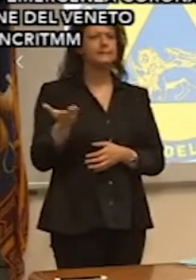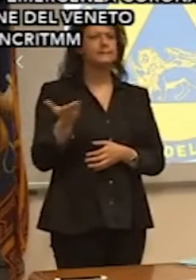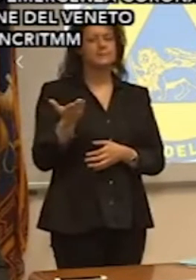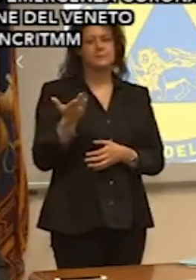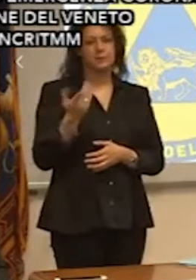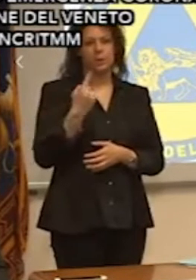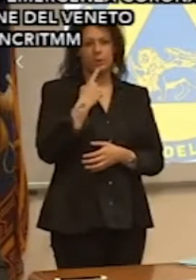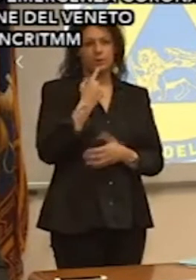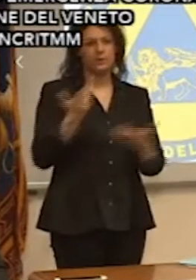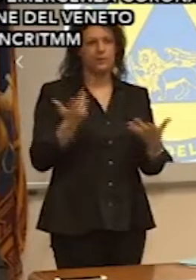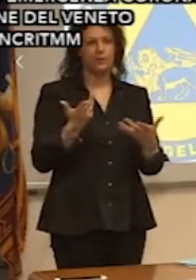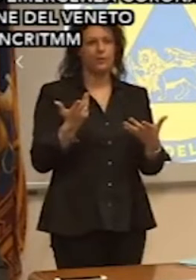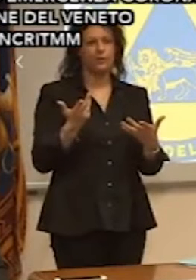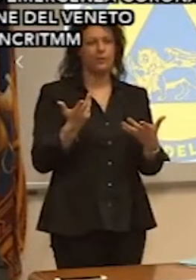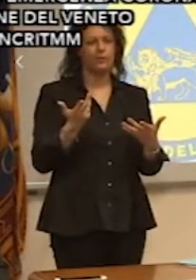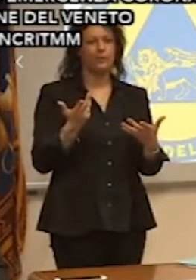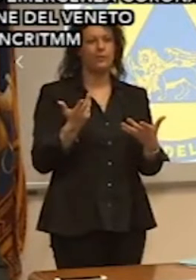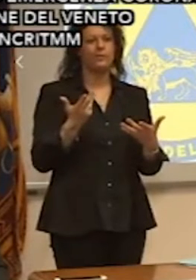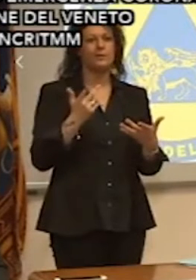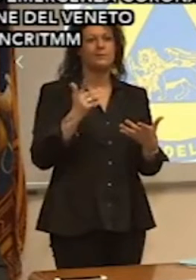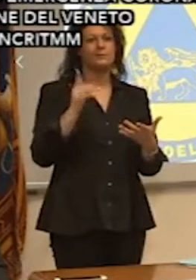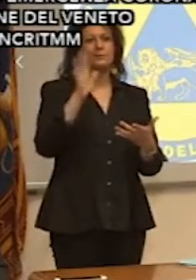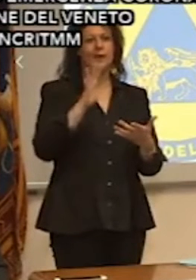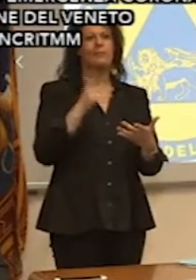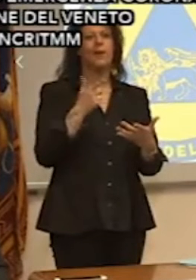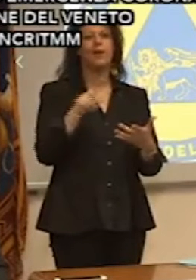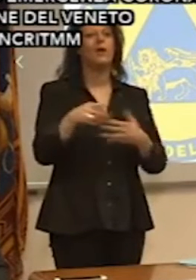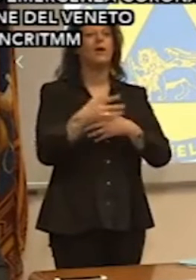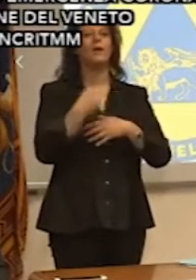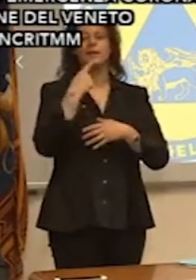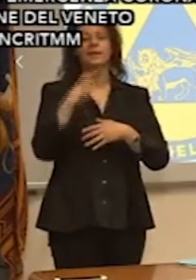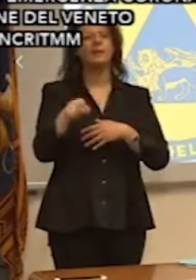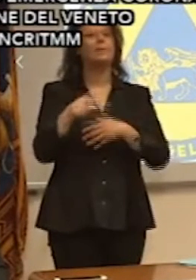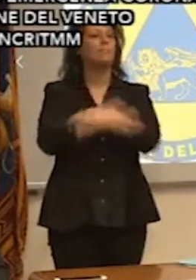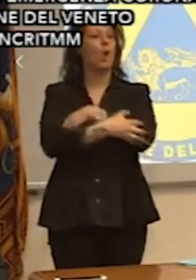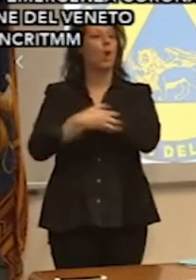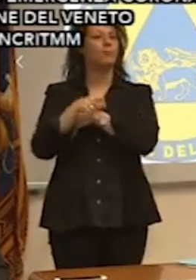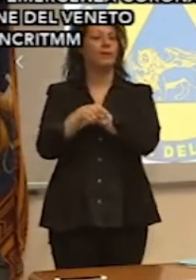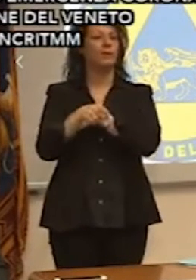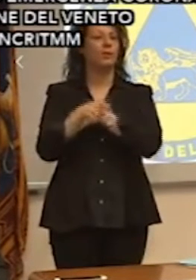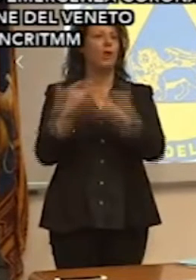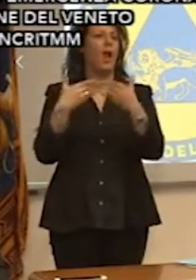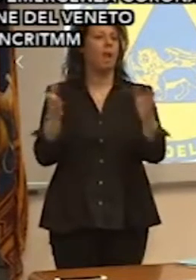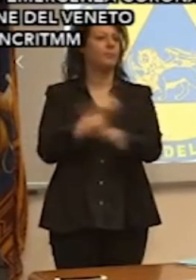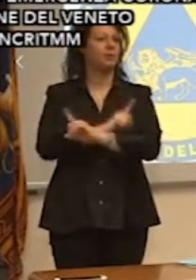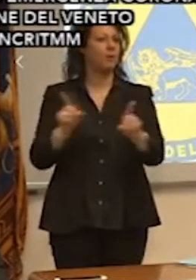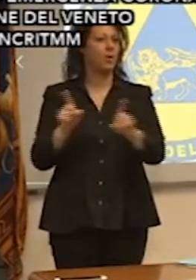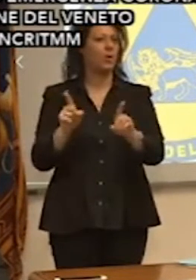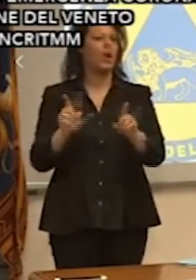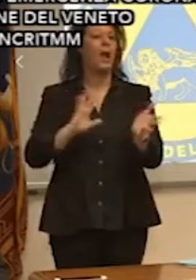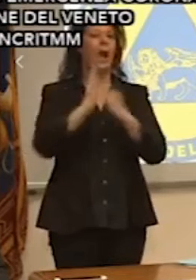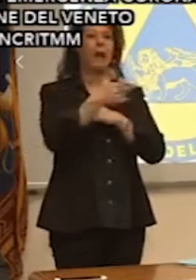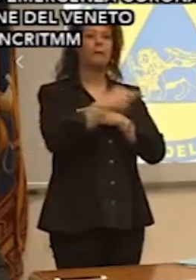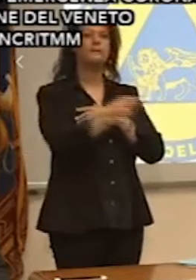una riserva indiana nella quale ci sono i poveri che non riescono ad aprire. Io ad esempio ho sempre sostenuto che abbiamo